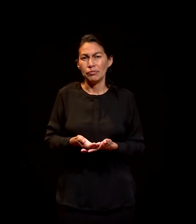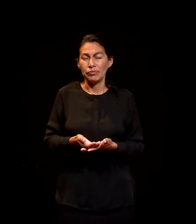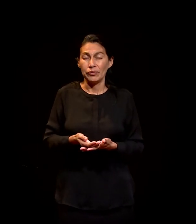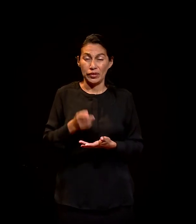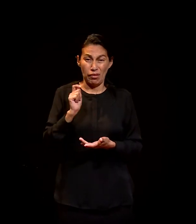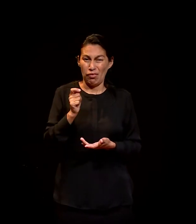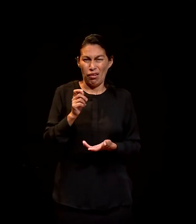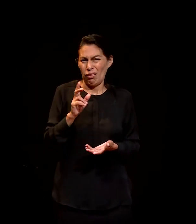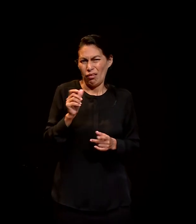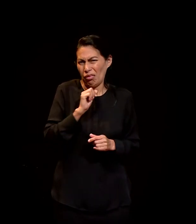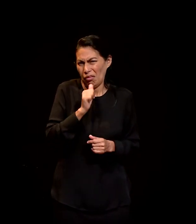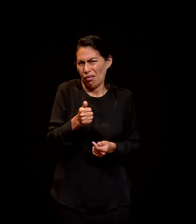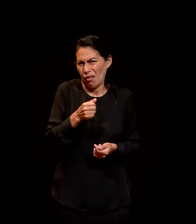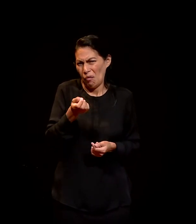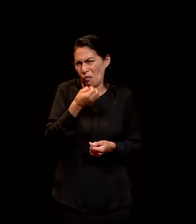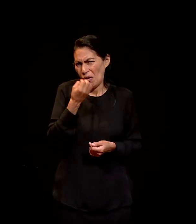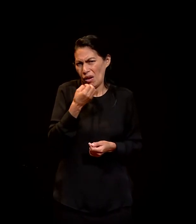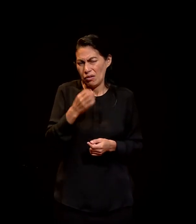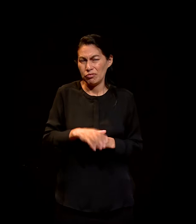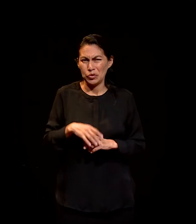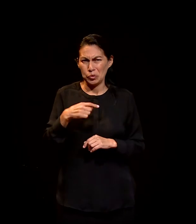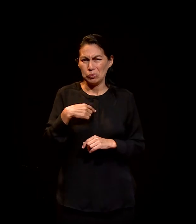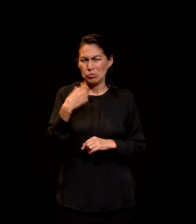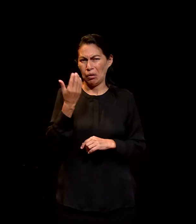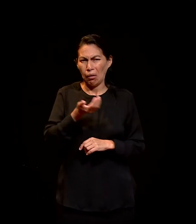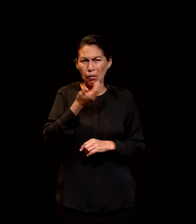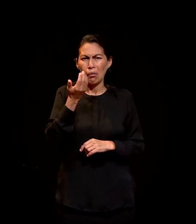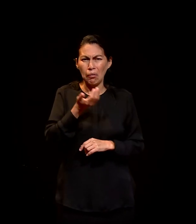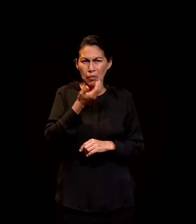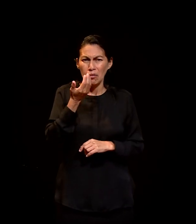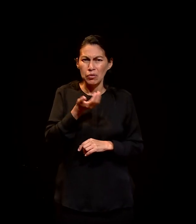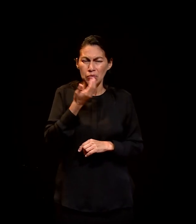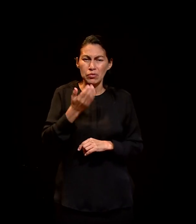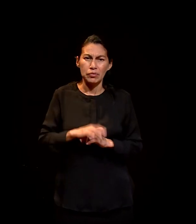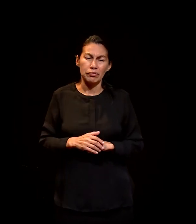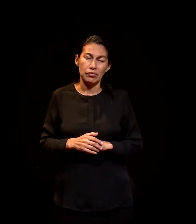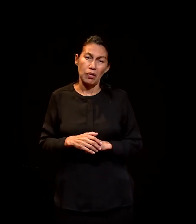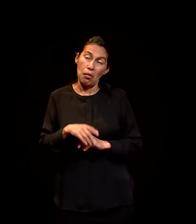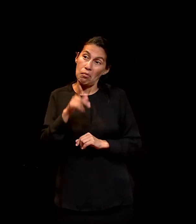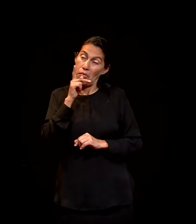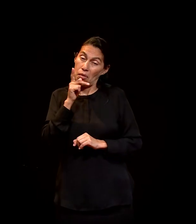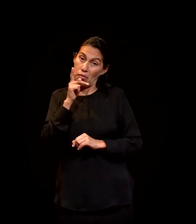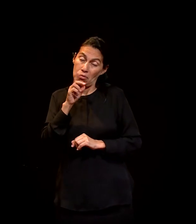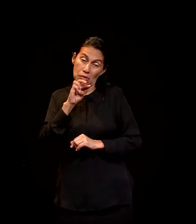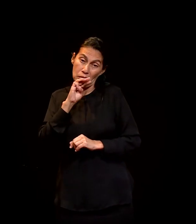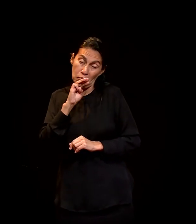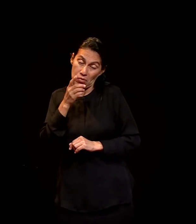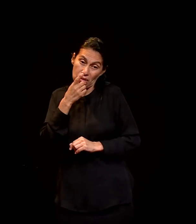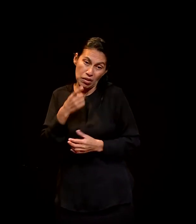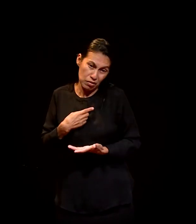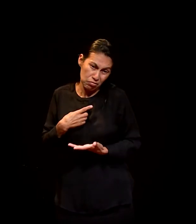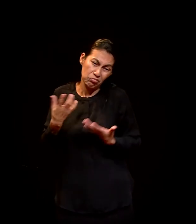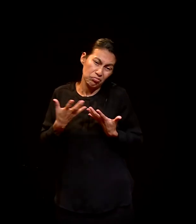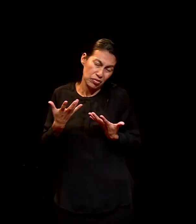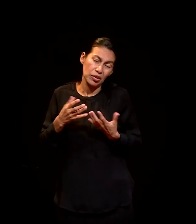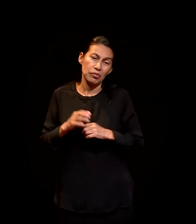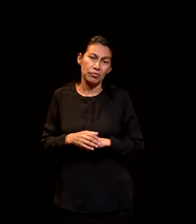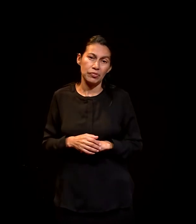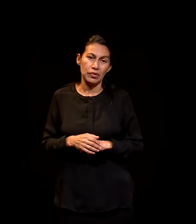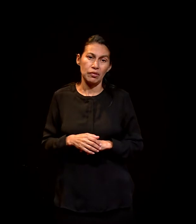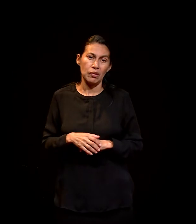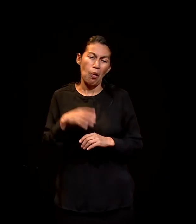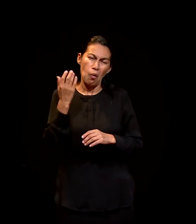no tenían significado para mí al principio solo salud mecánicamente como parte de